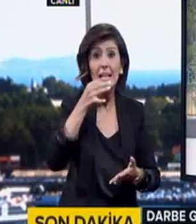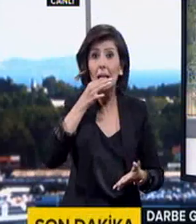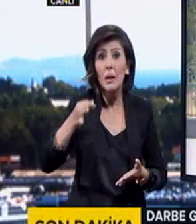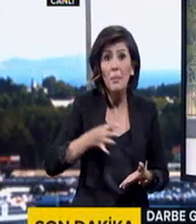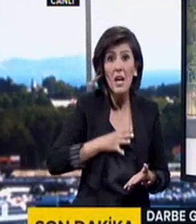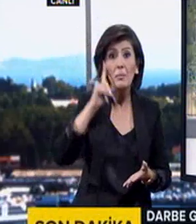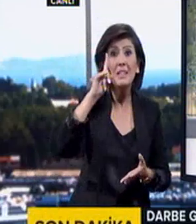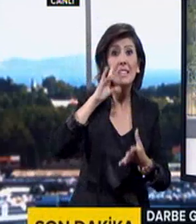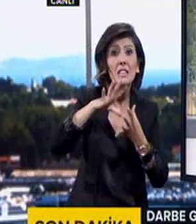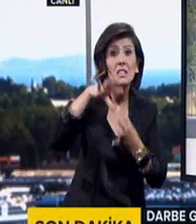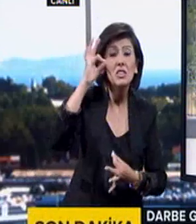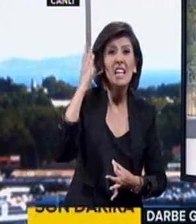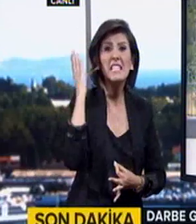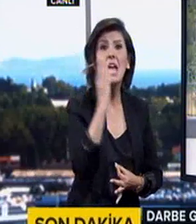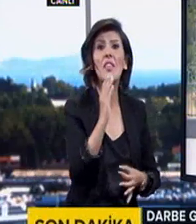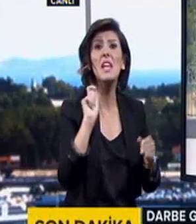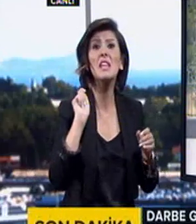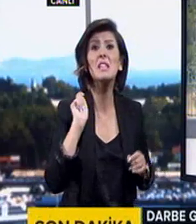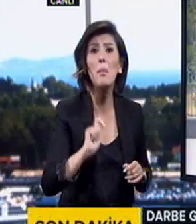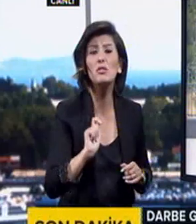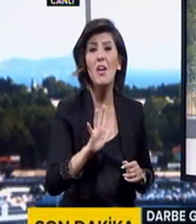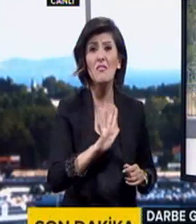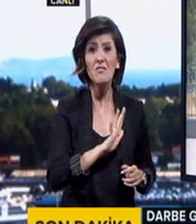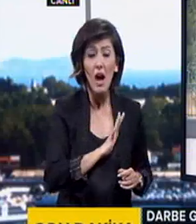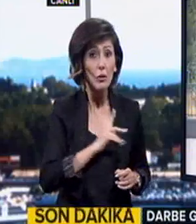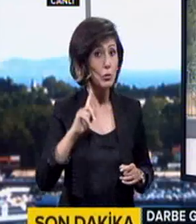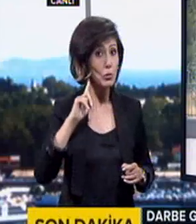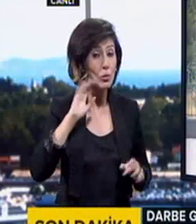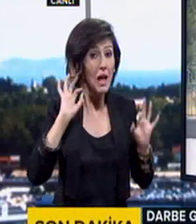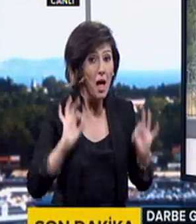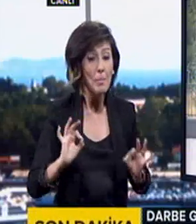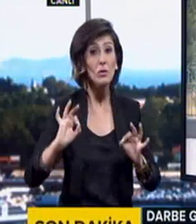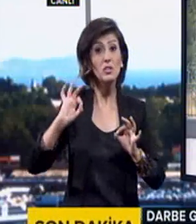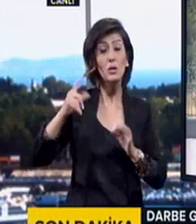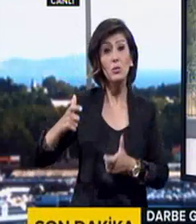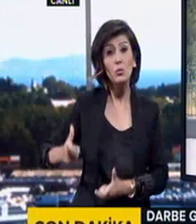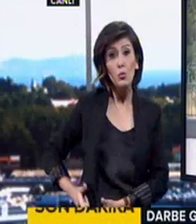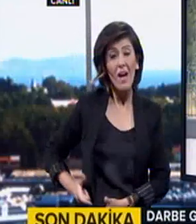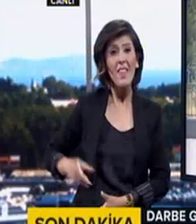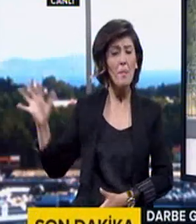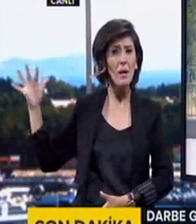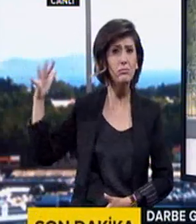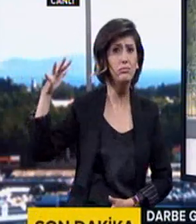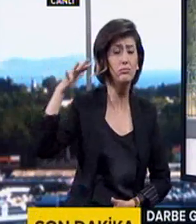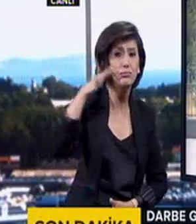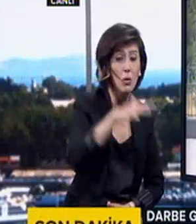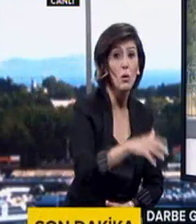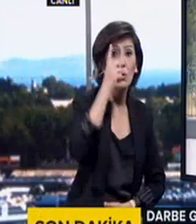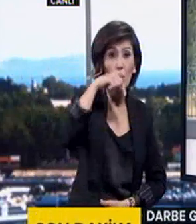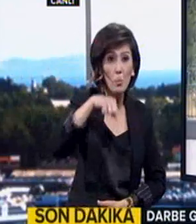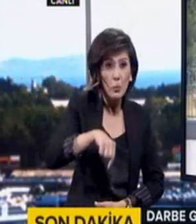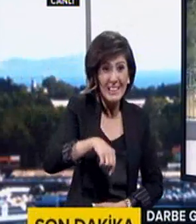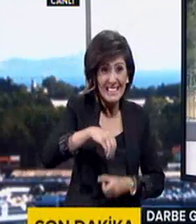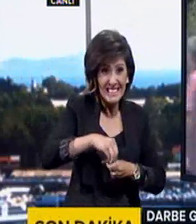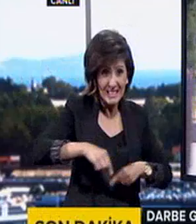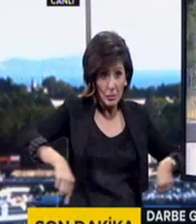geldi ve bir kişinin saldırı düzenleyeceği ihbarı üzerine içeriden güvenlik güçleri alana geldiler. Çünkü bulunduğumuz